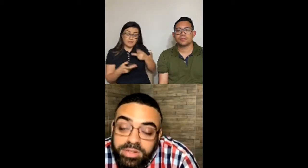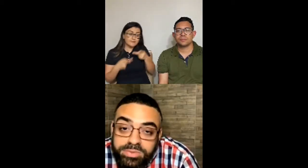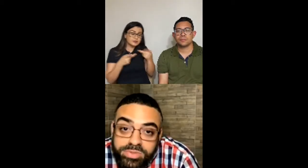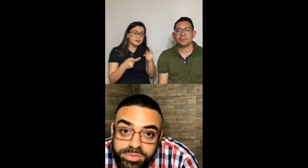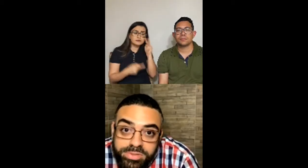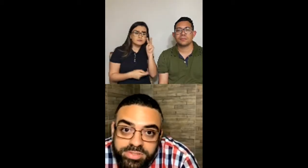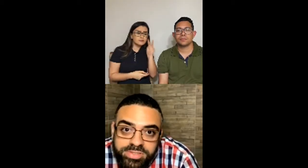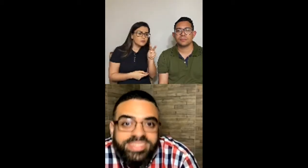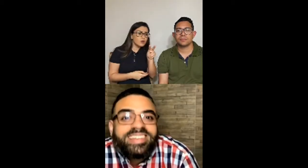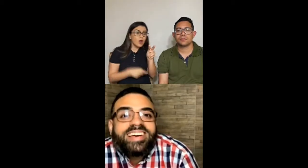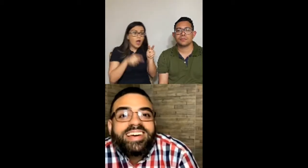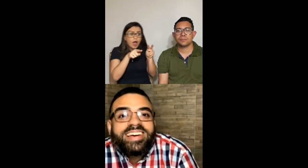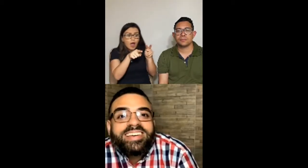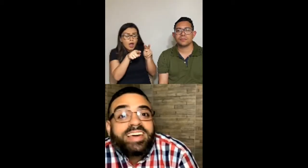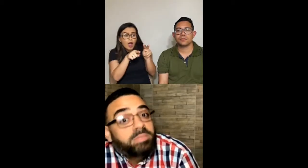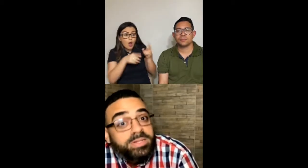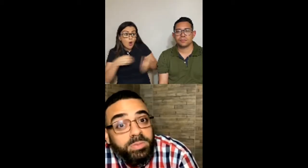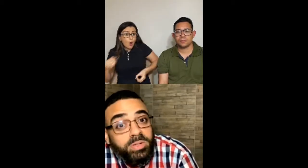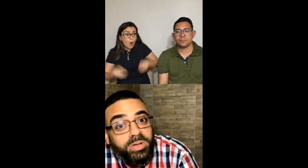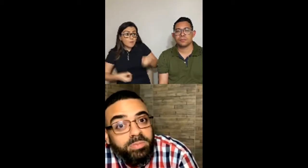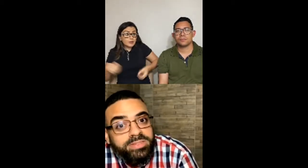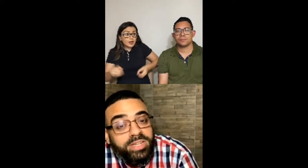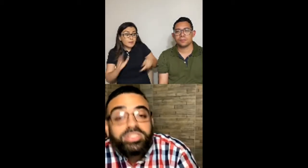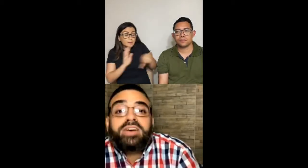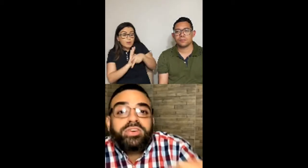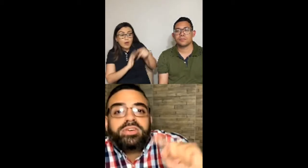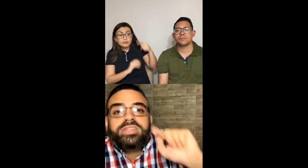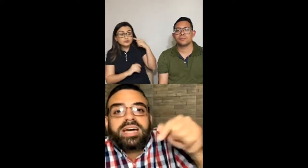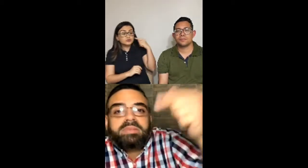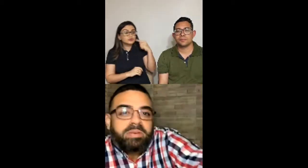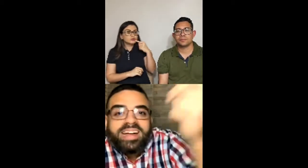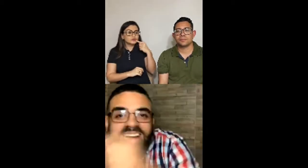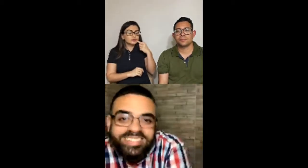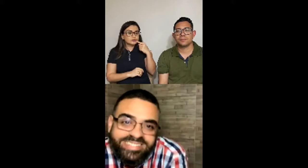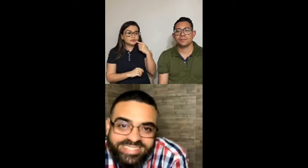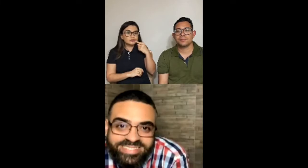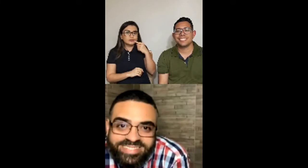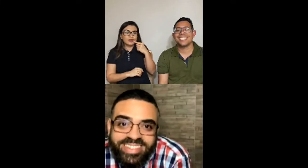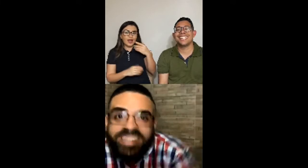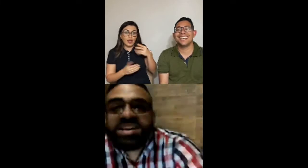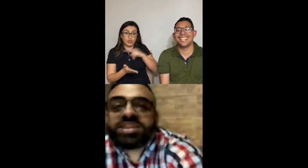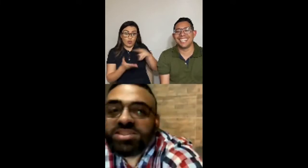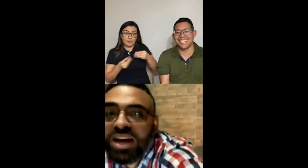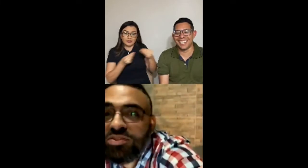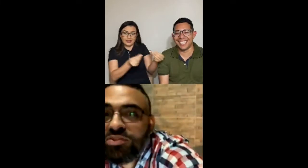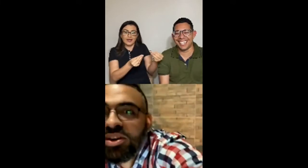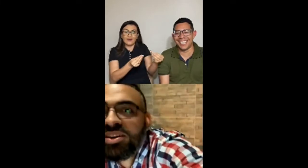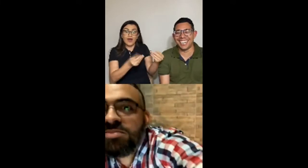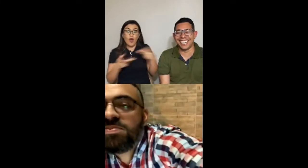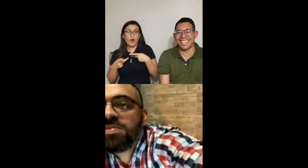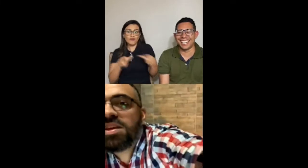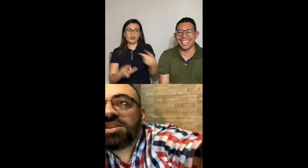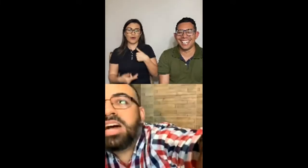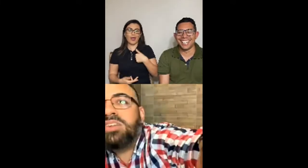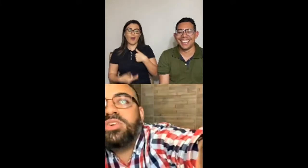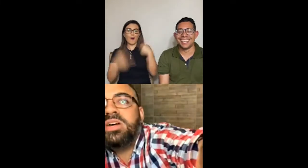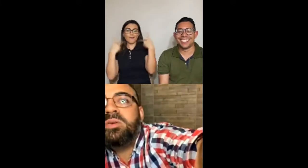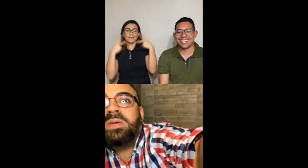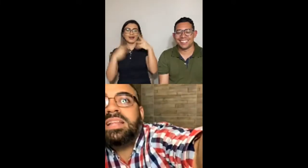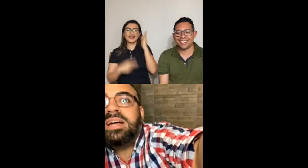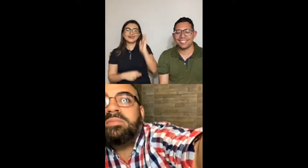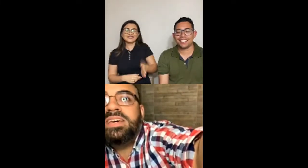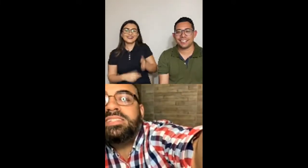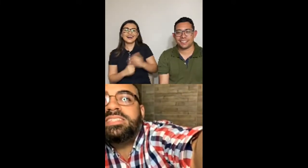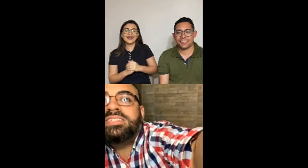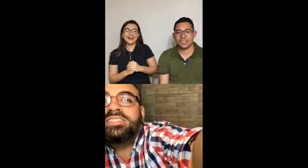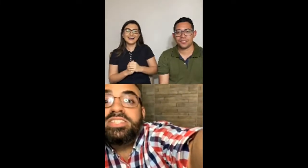visitou, nessa visita ela viu uma obreira que trabalhava com surdos, e ela passou meu nome. Eu já fui convidado para